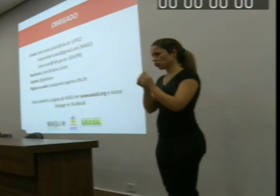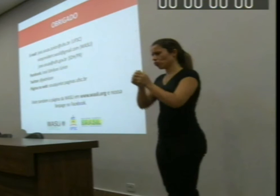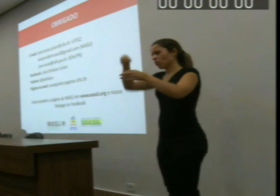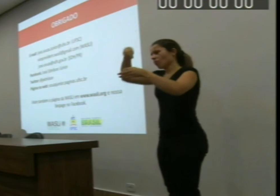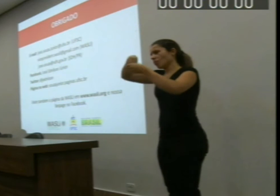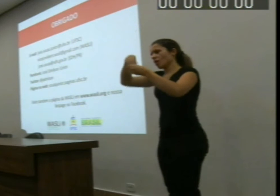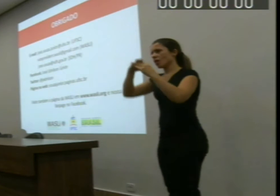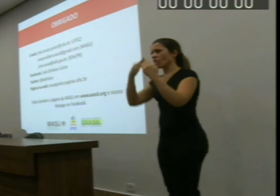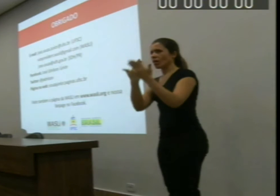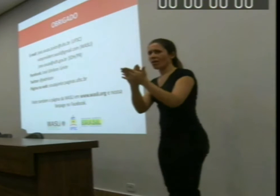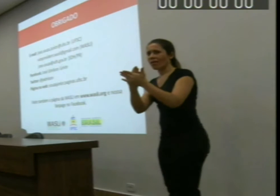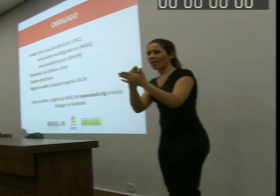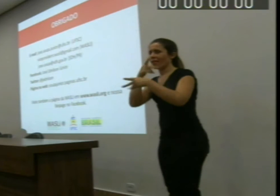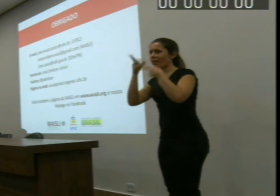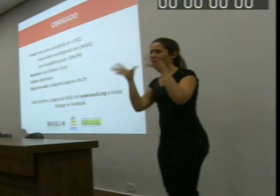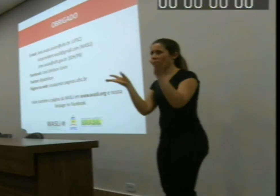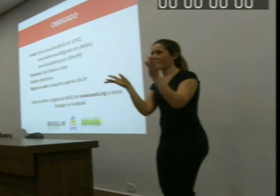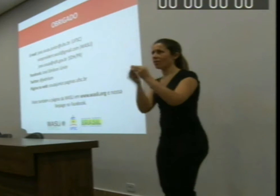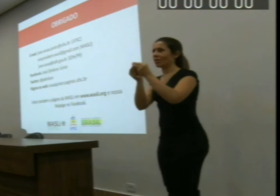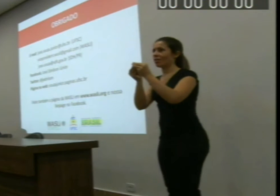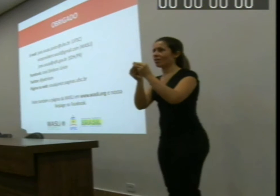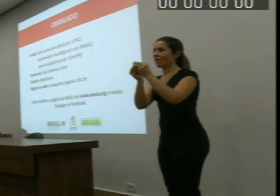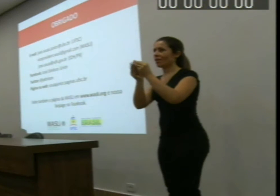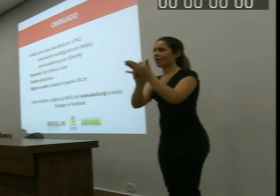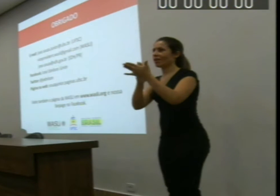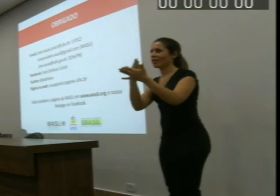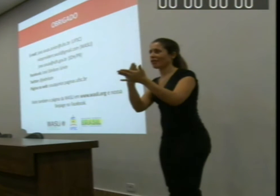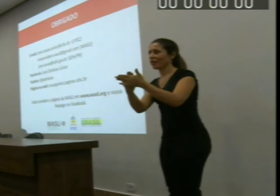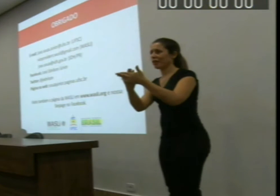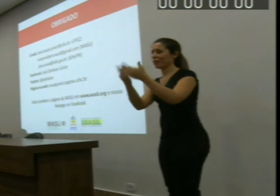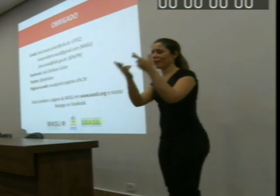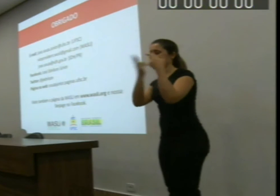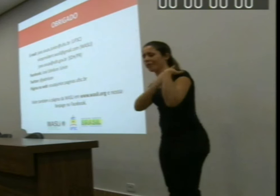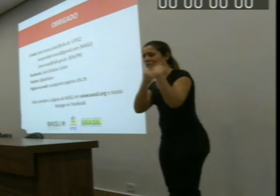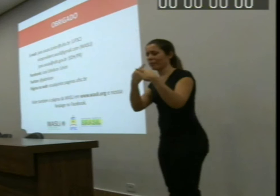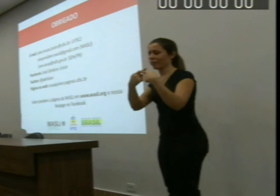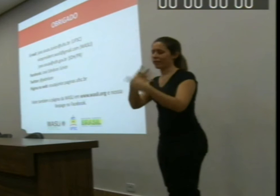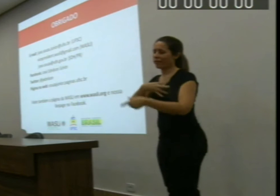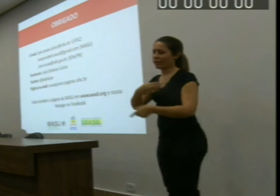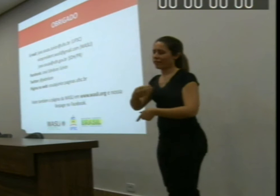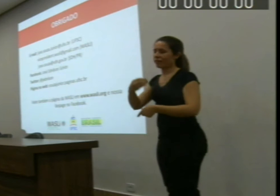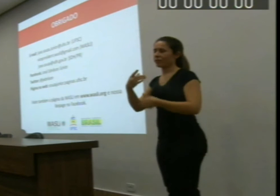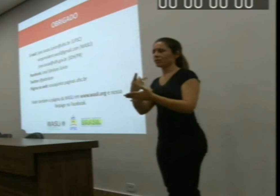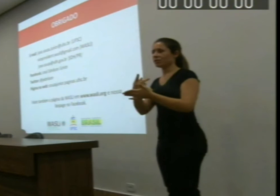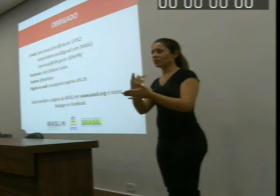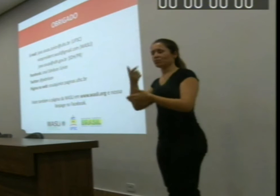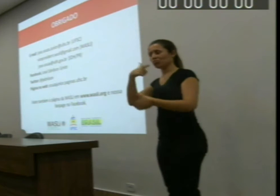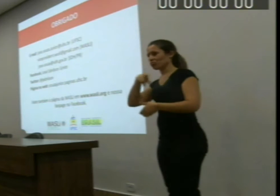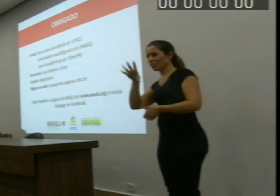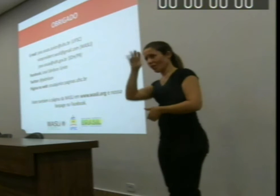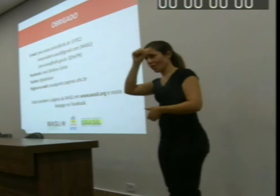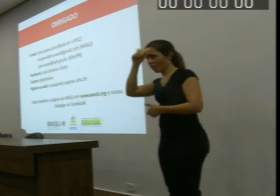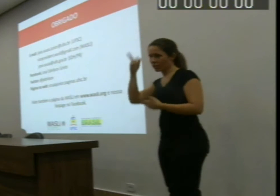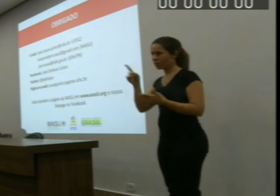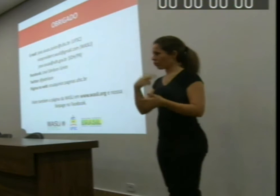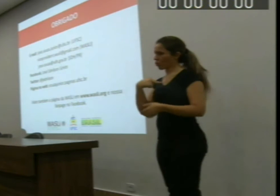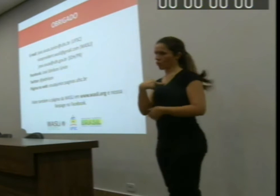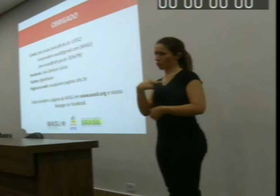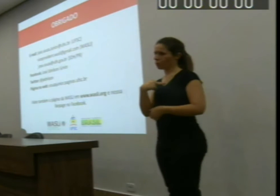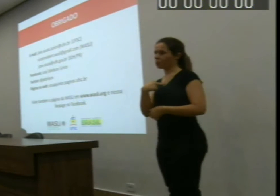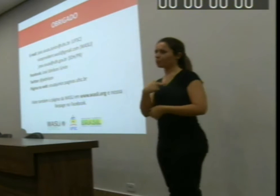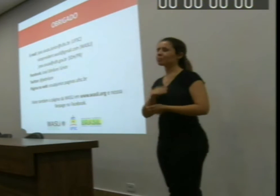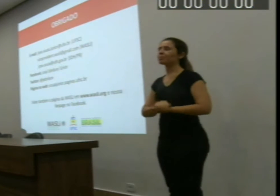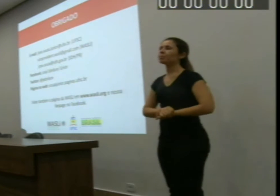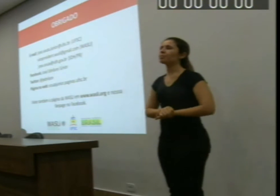a gente não pode resumir o insucesso a uma negligência de um intérprete tá por outro